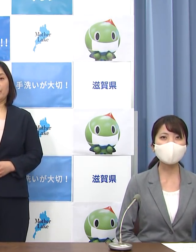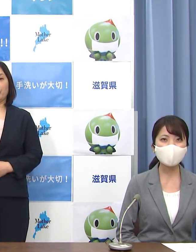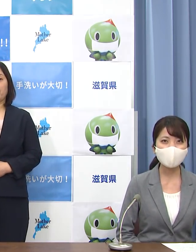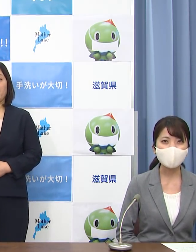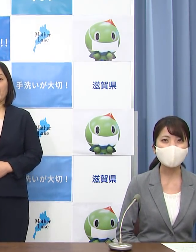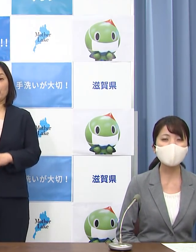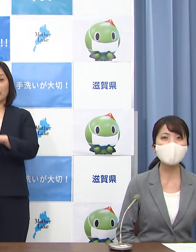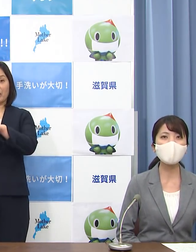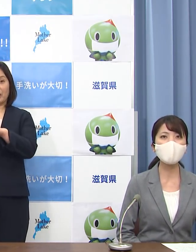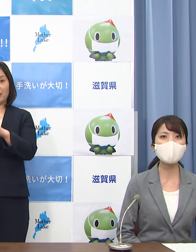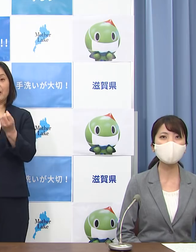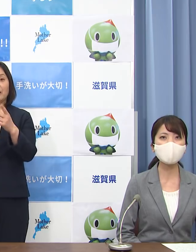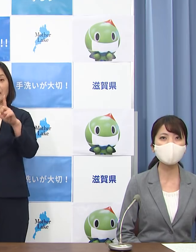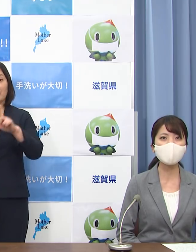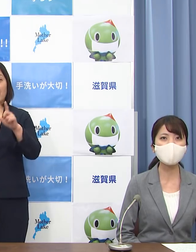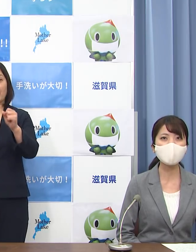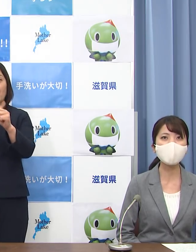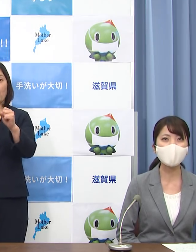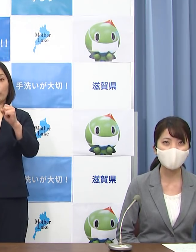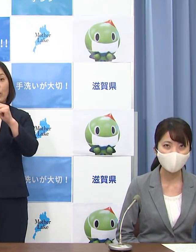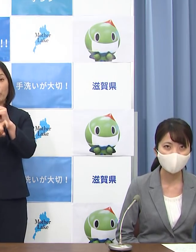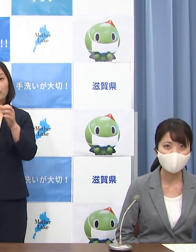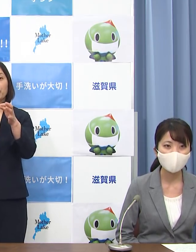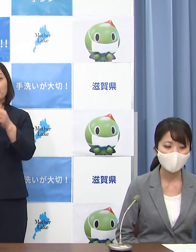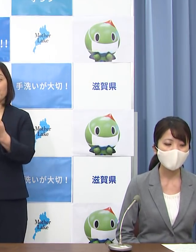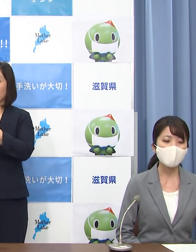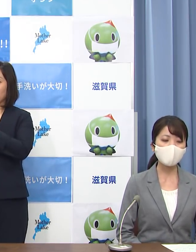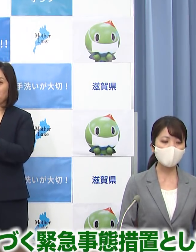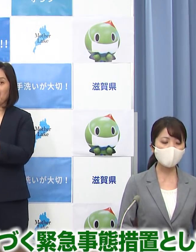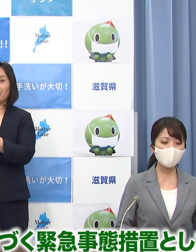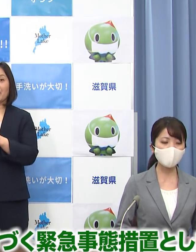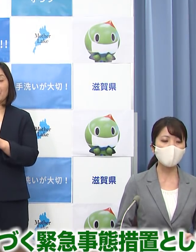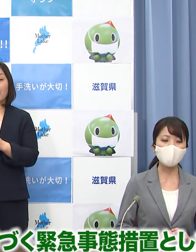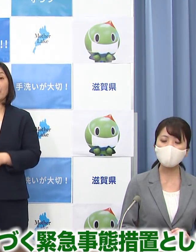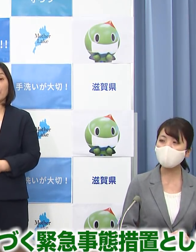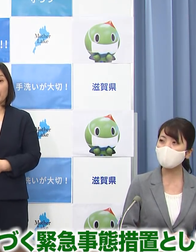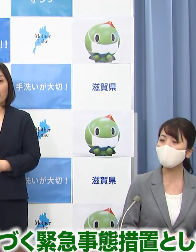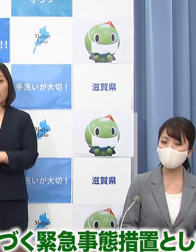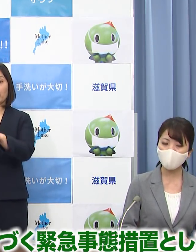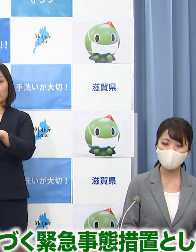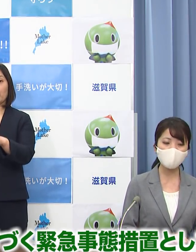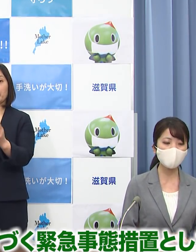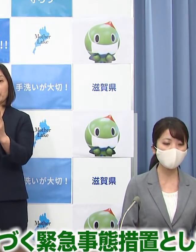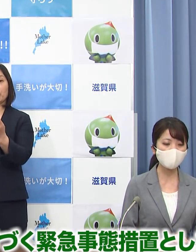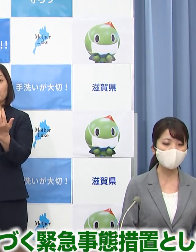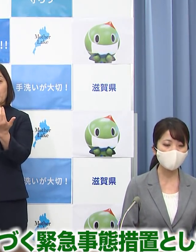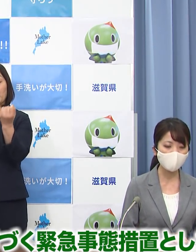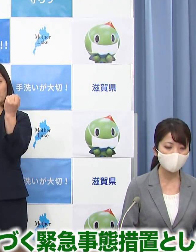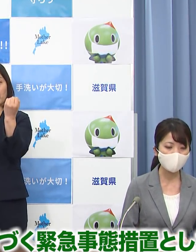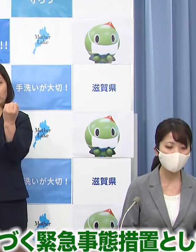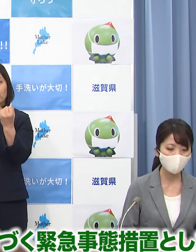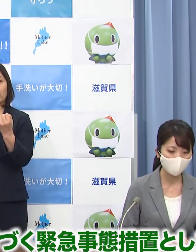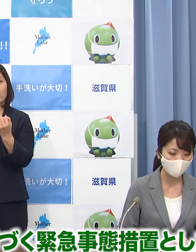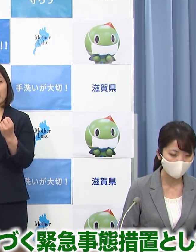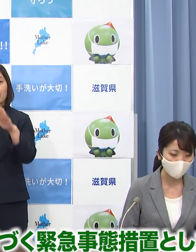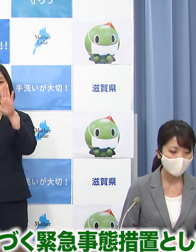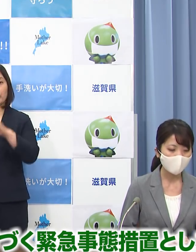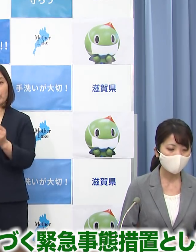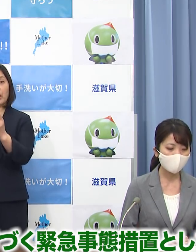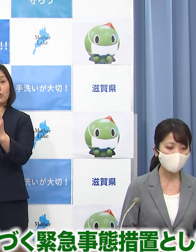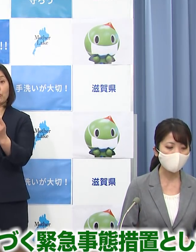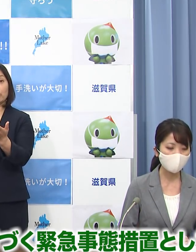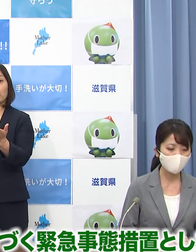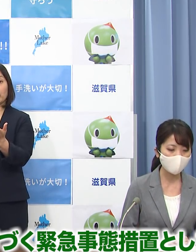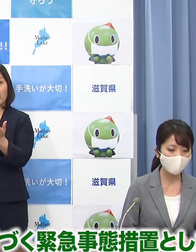三日月知事に新型コロナウイルスについて伺います昨日特別措置法に基づく緊急事態措置として